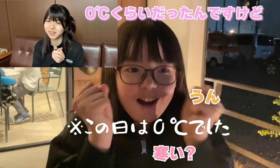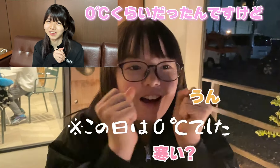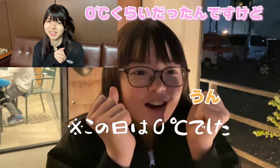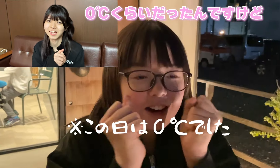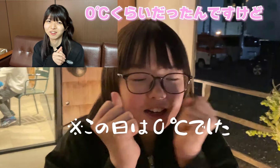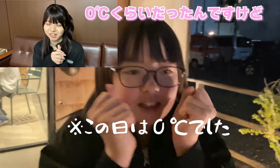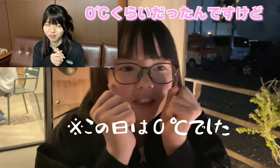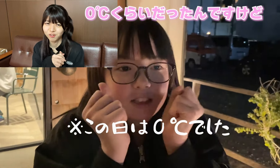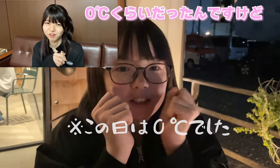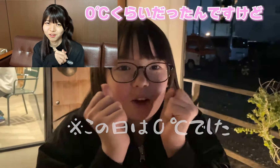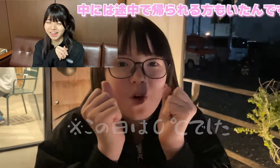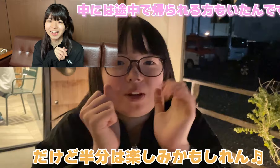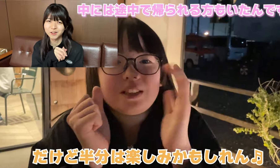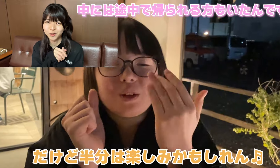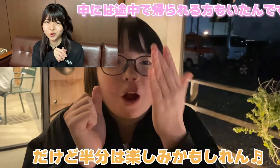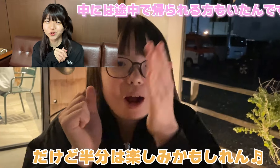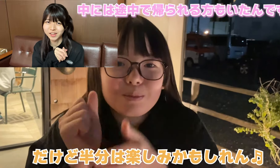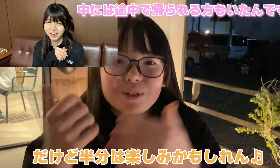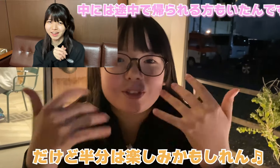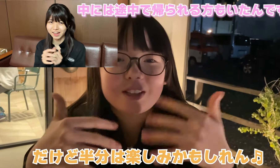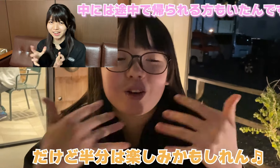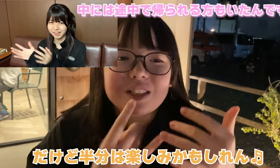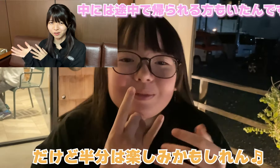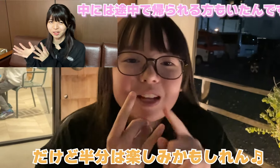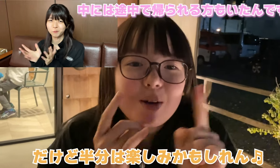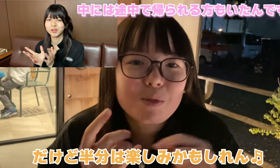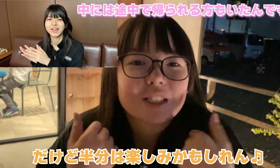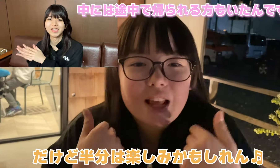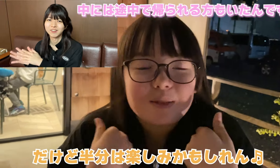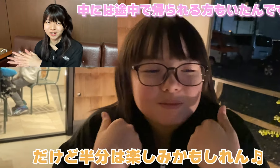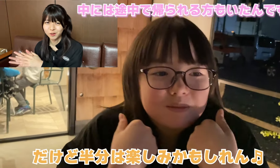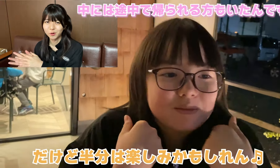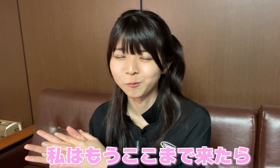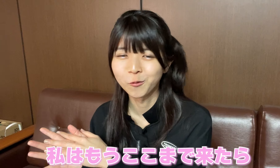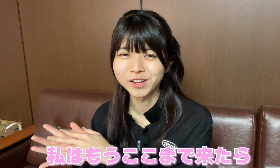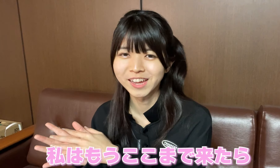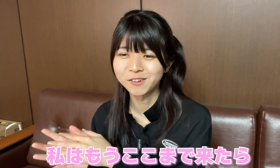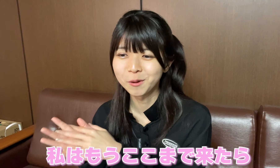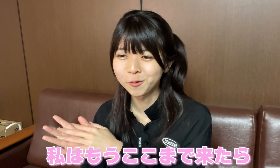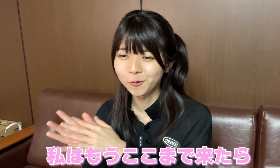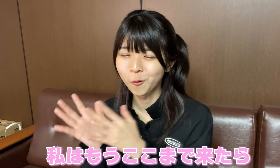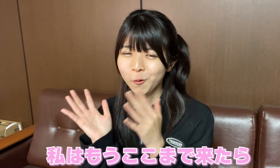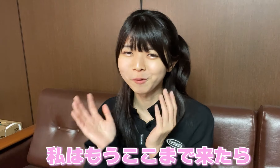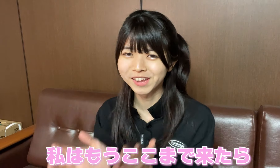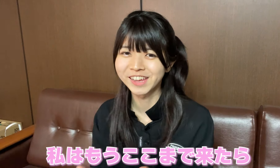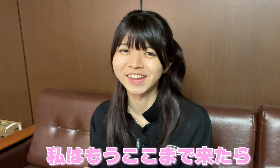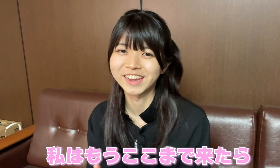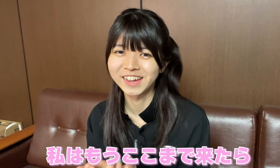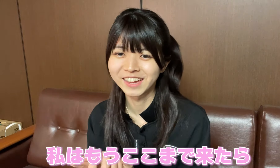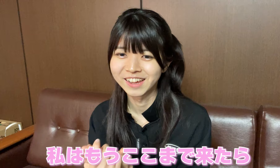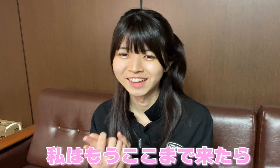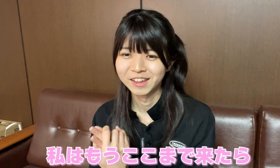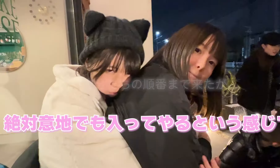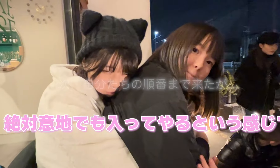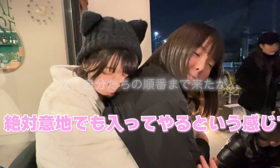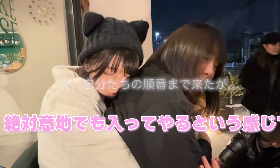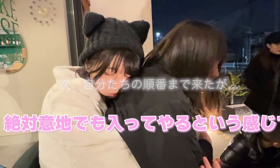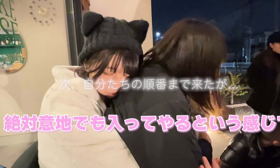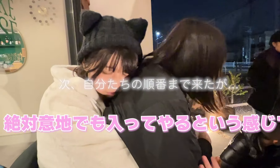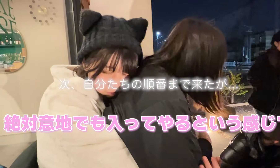だったんですけど、中には途中で帰られる方もいたんですけど、もう私はもうここまで来たらもう絶対意地でも